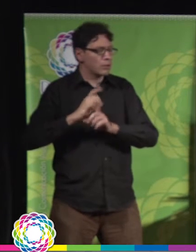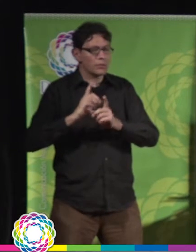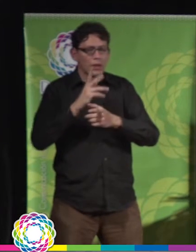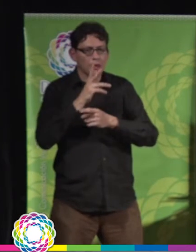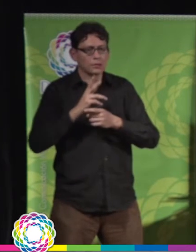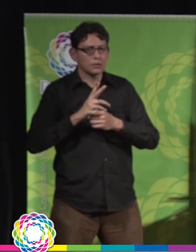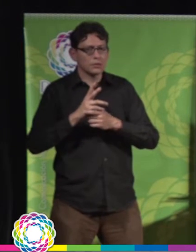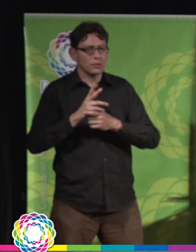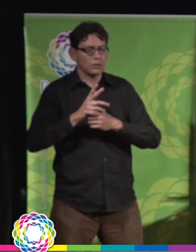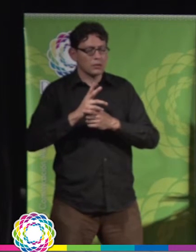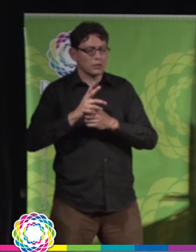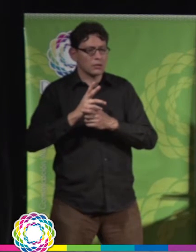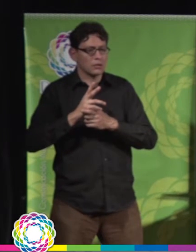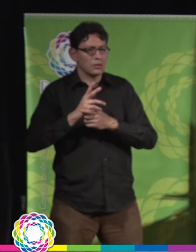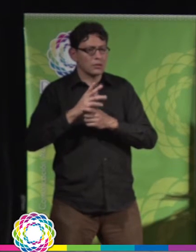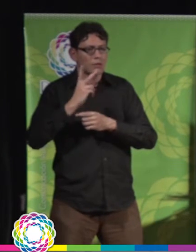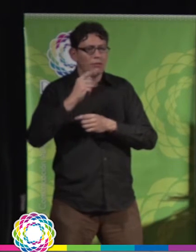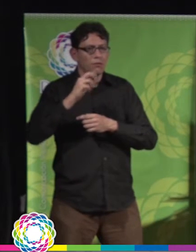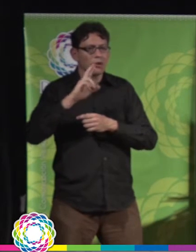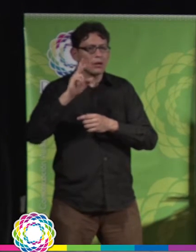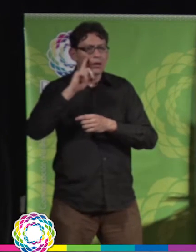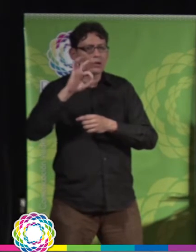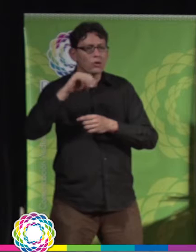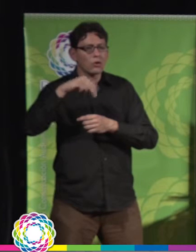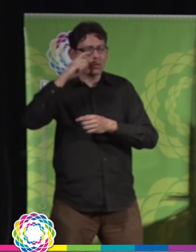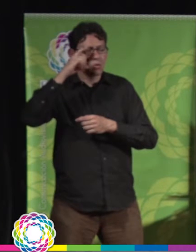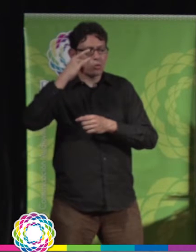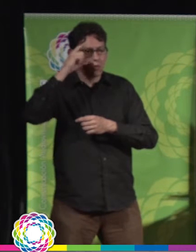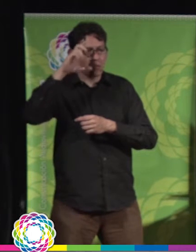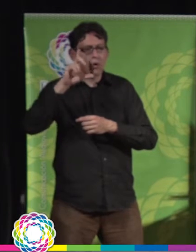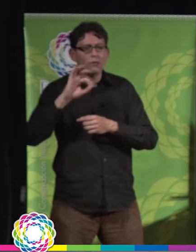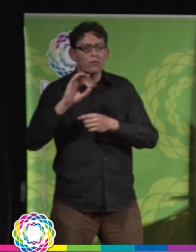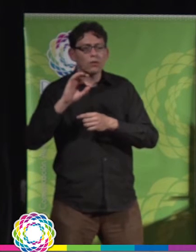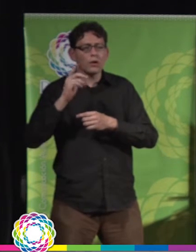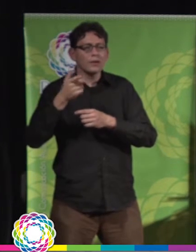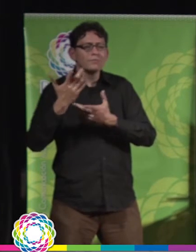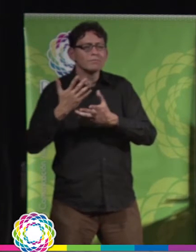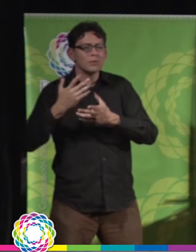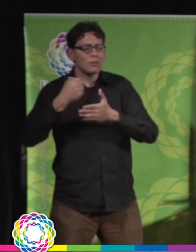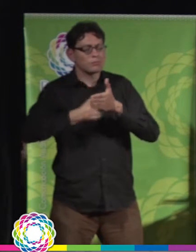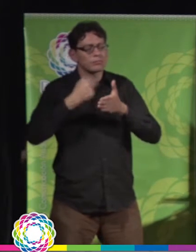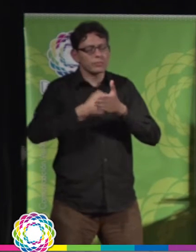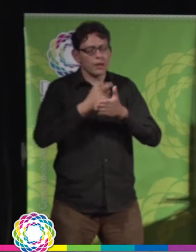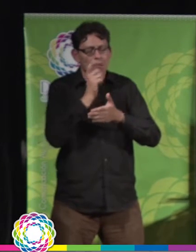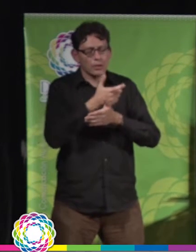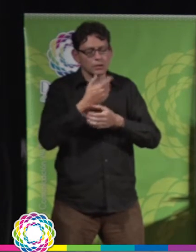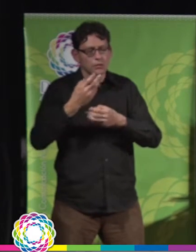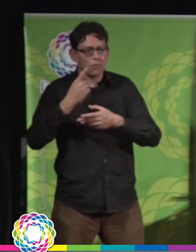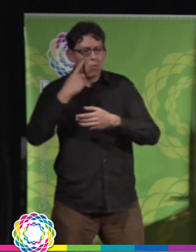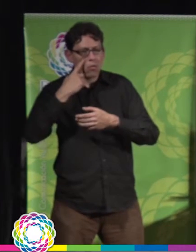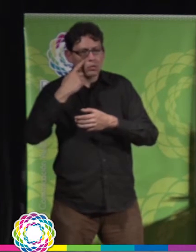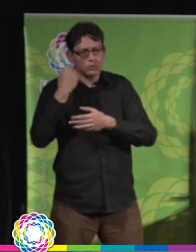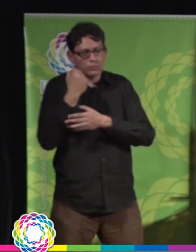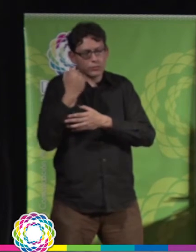luchaba con su apellido. Nosotros luchamos todo el tiempo con la imagen que se tienen los